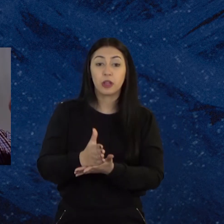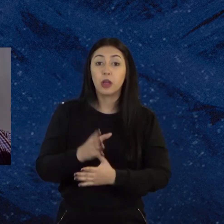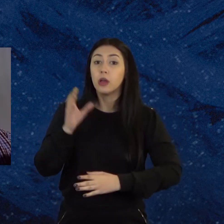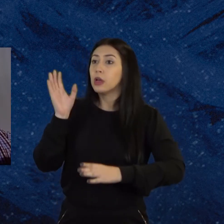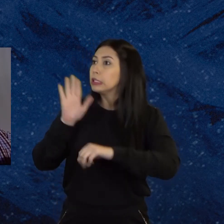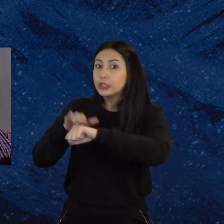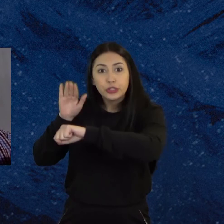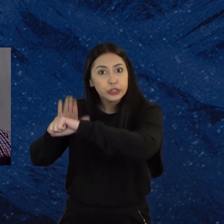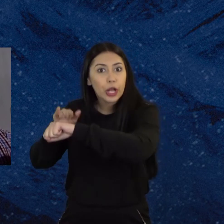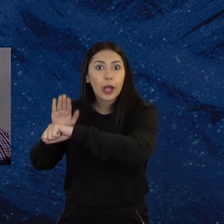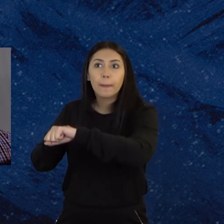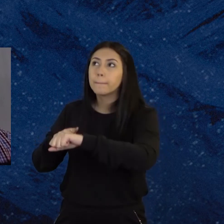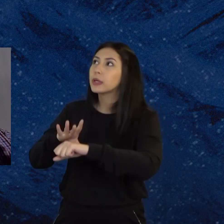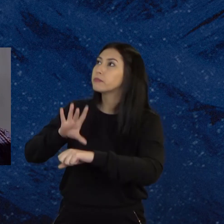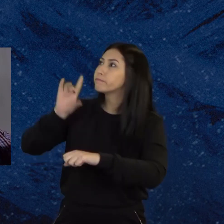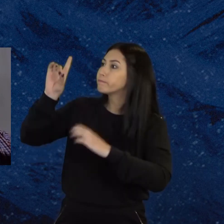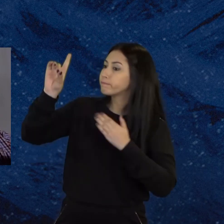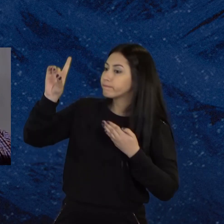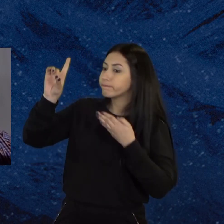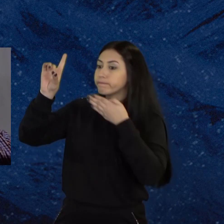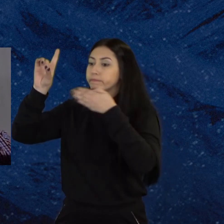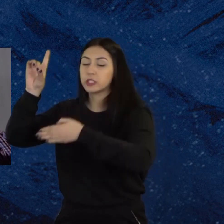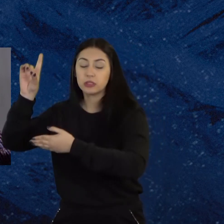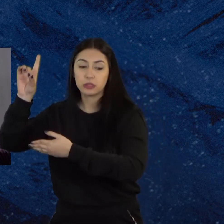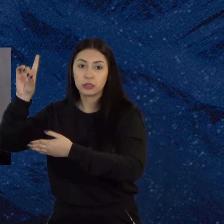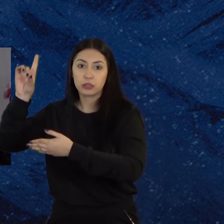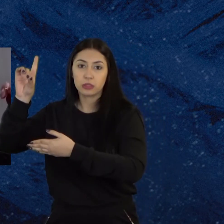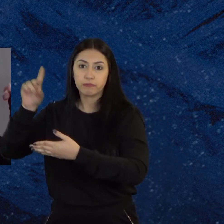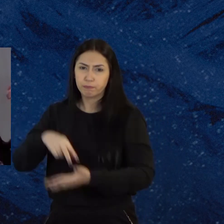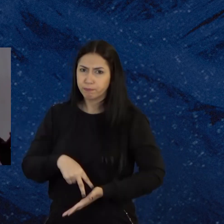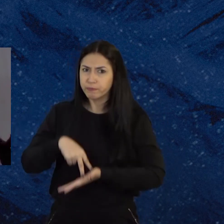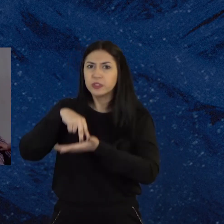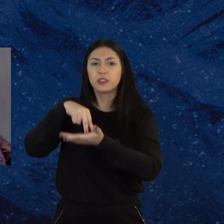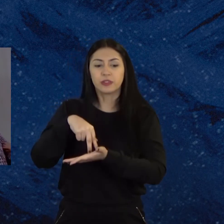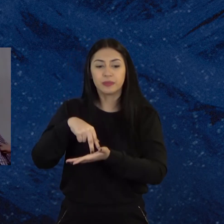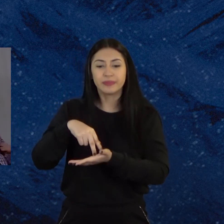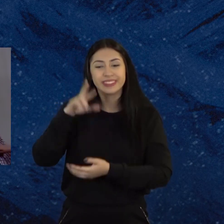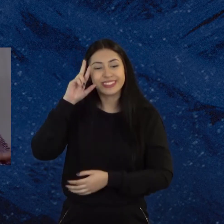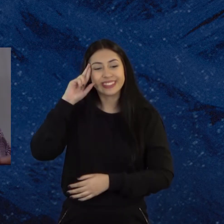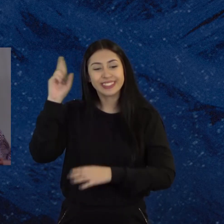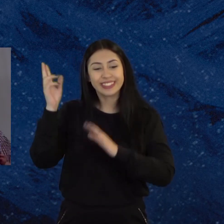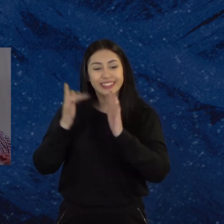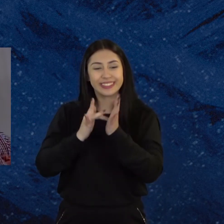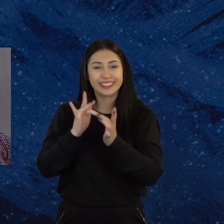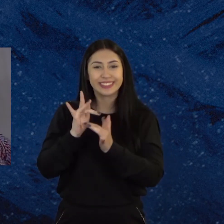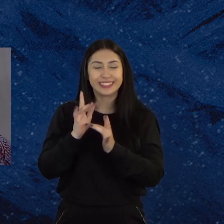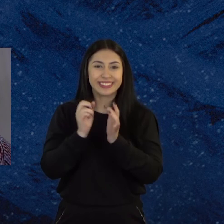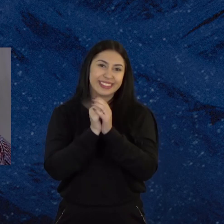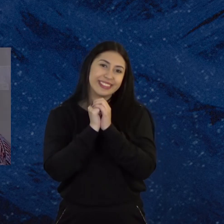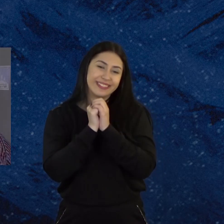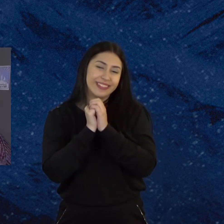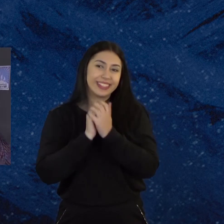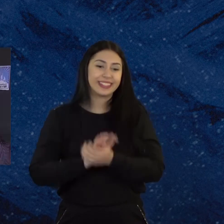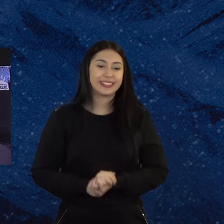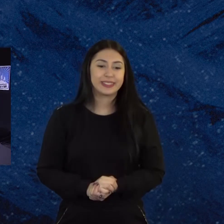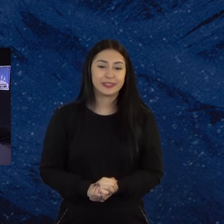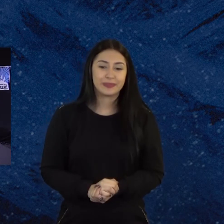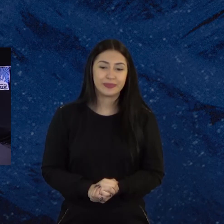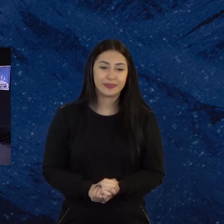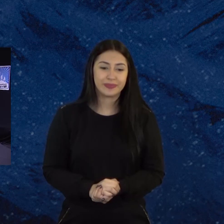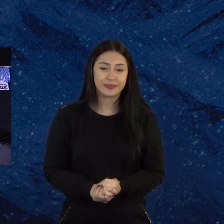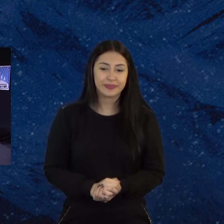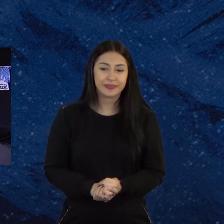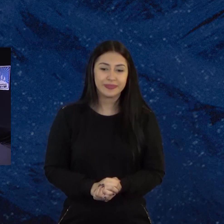invoca. Invoca, entra no Santo dos Santos, permanece nessa palavra. Senhor Jesus. Amém. Amém, irmãos.